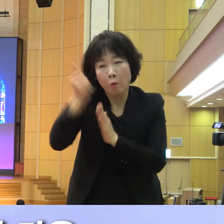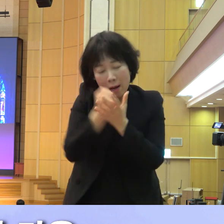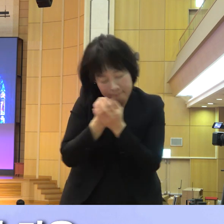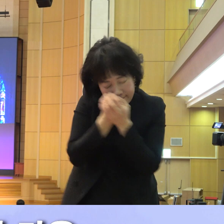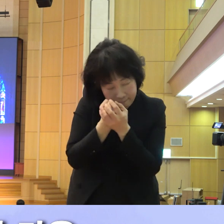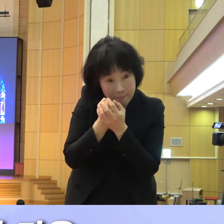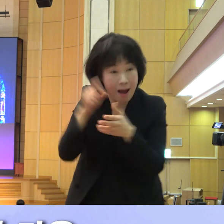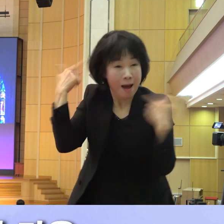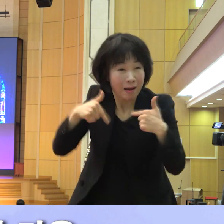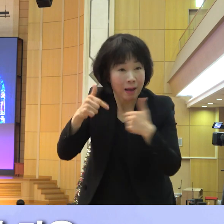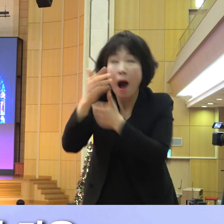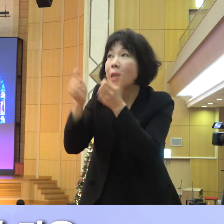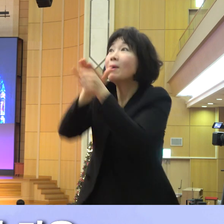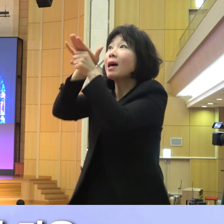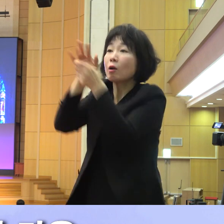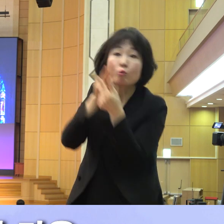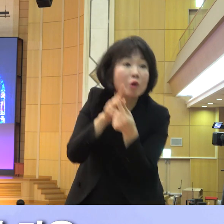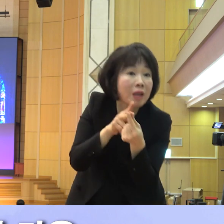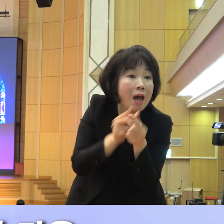마음, 주님께